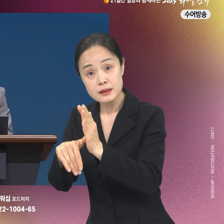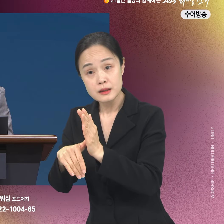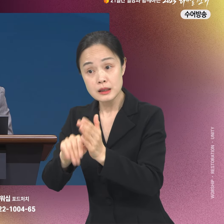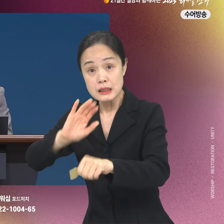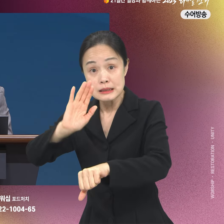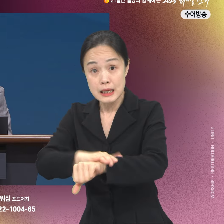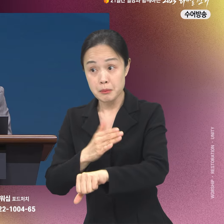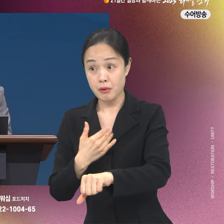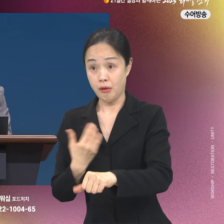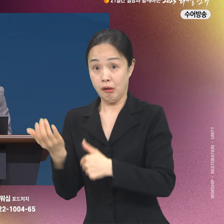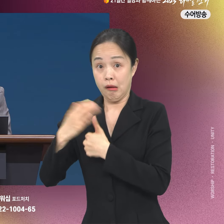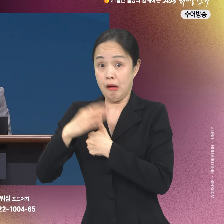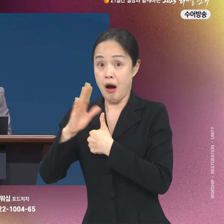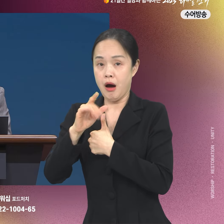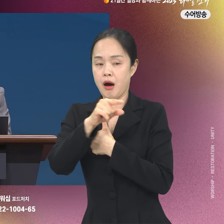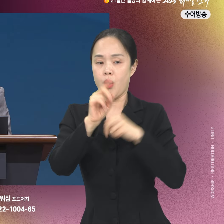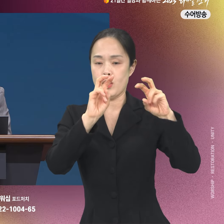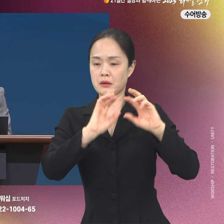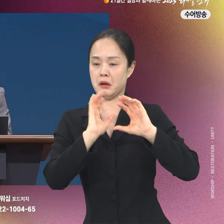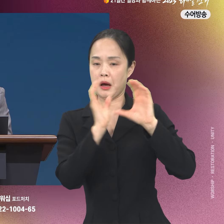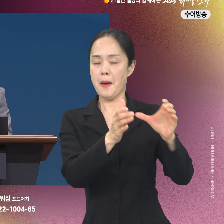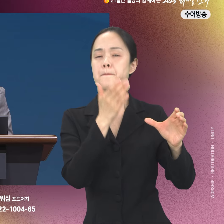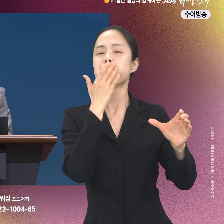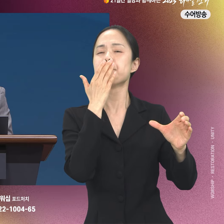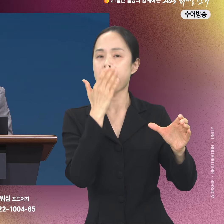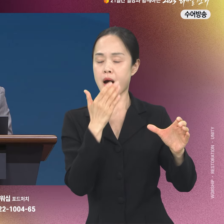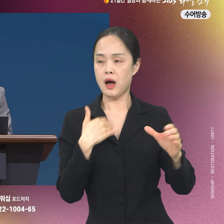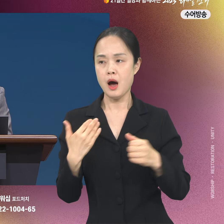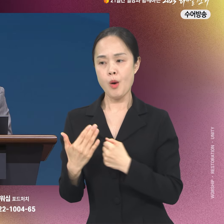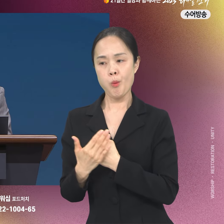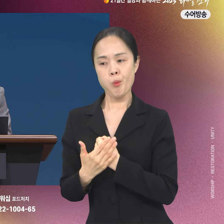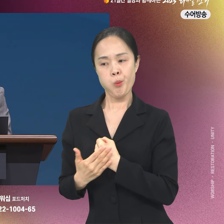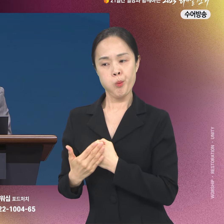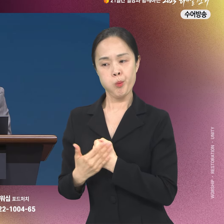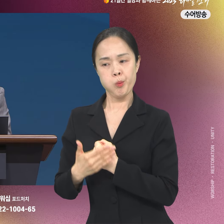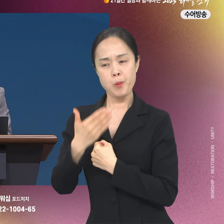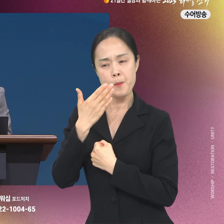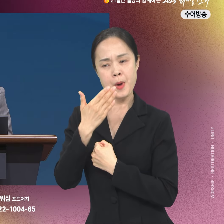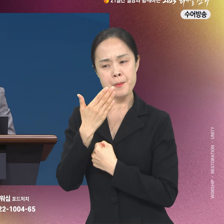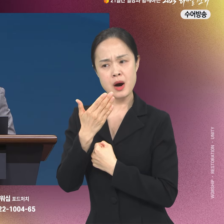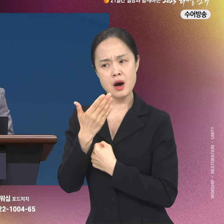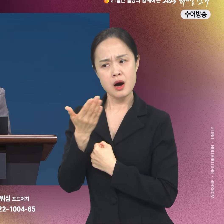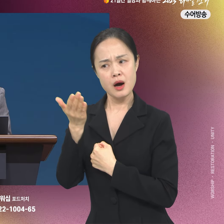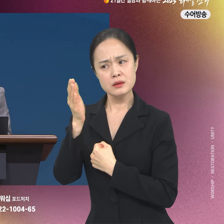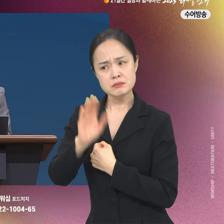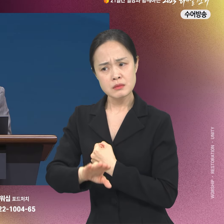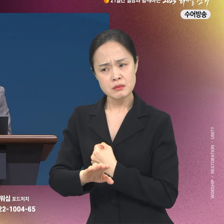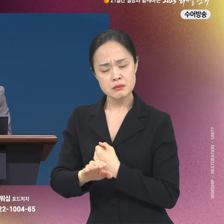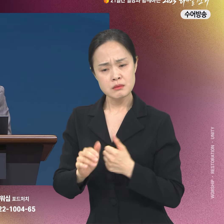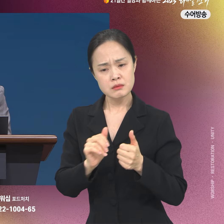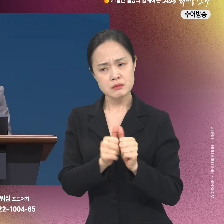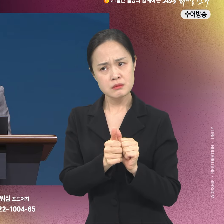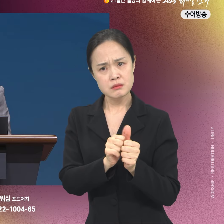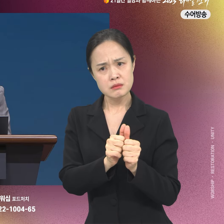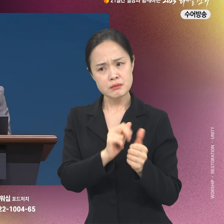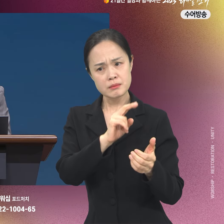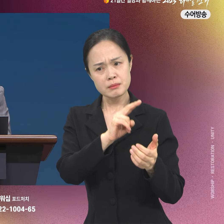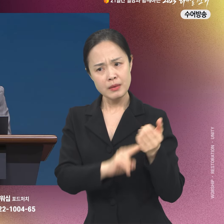그렇게 떠나고 나면 이 작품은 아무도 완성하지 않을 게 너무나 자명했습니다.